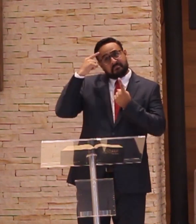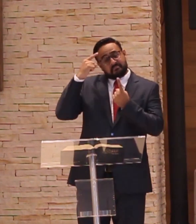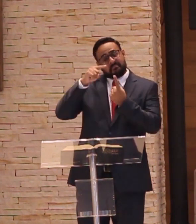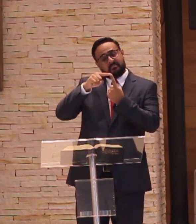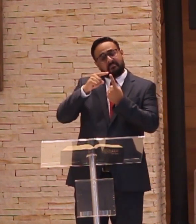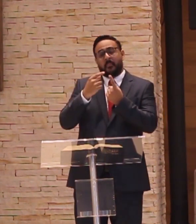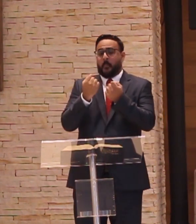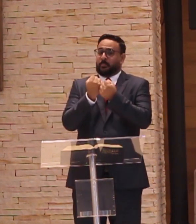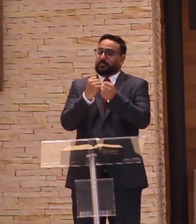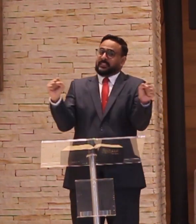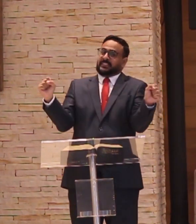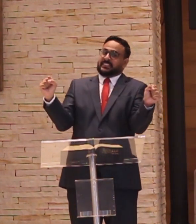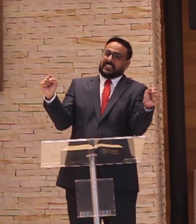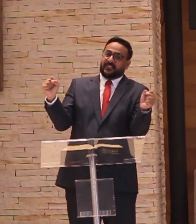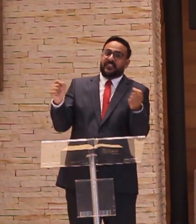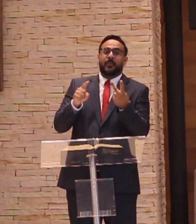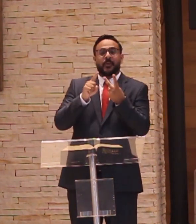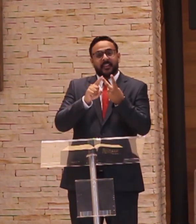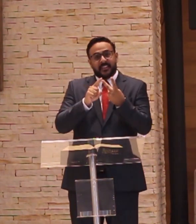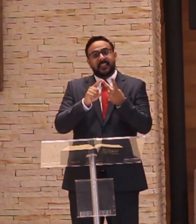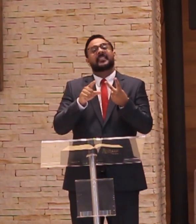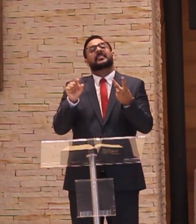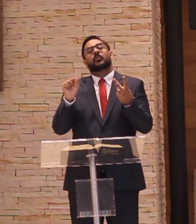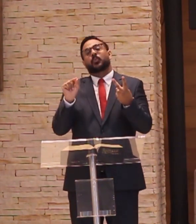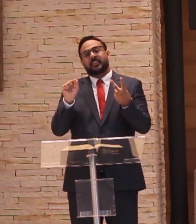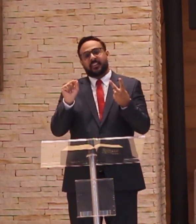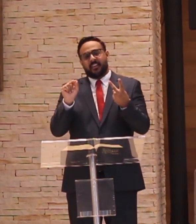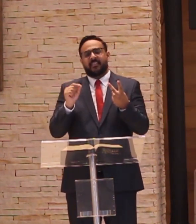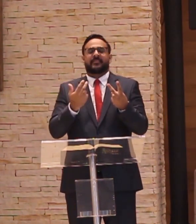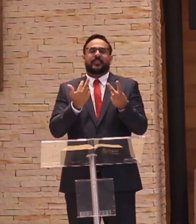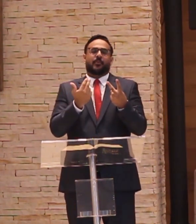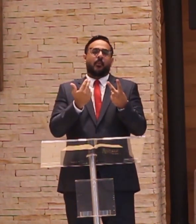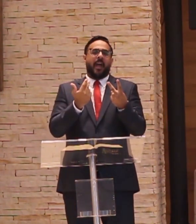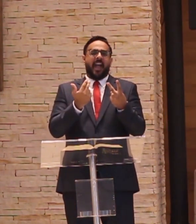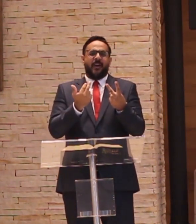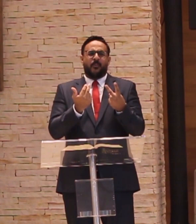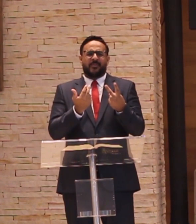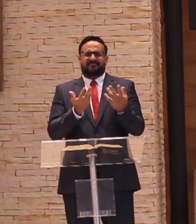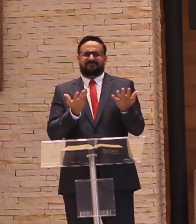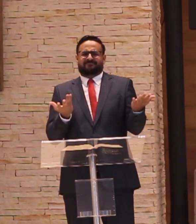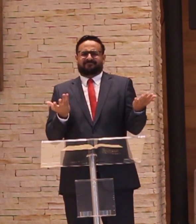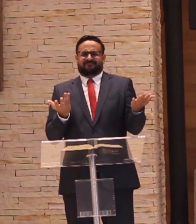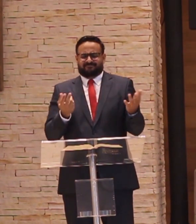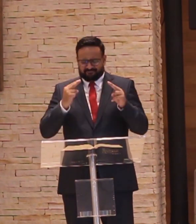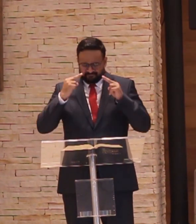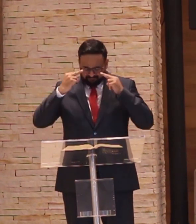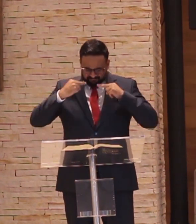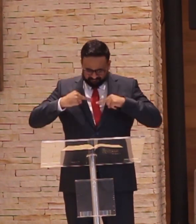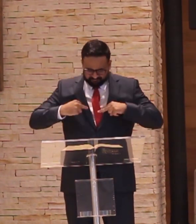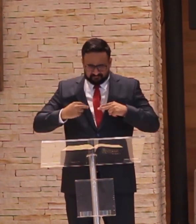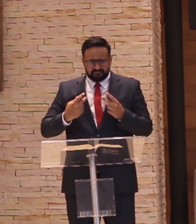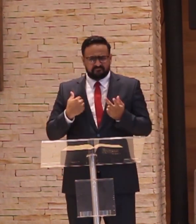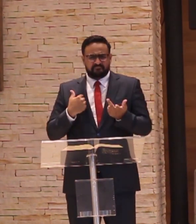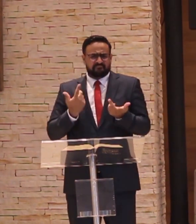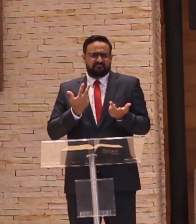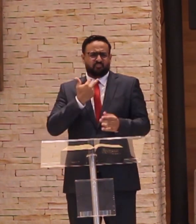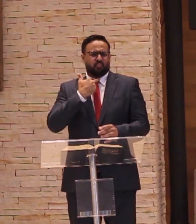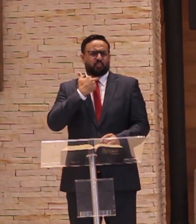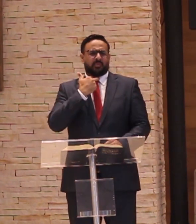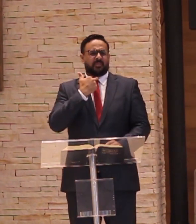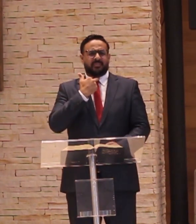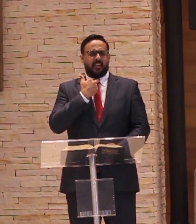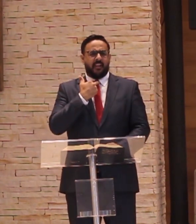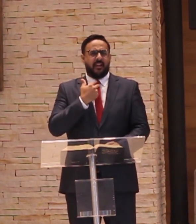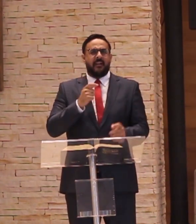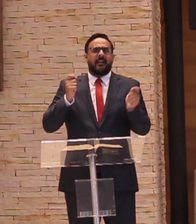debocham, que riem daquilo que nós acreditamos. Algumas pessoas dizem: "Ah, isso é impossível de acontecer." Outros